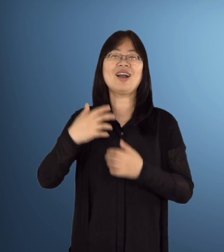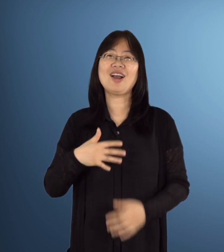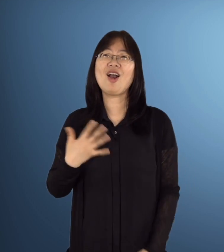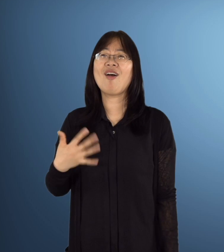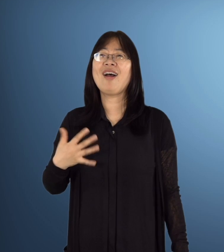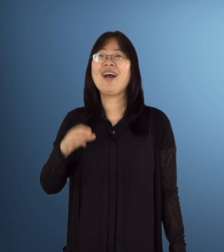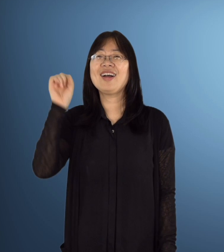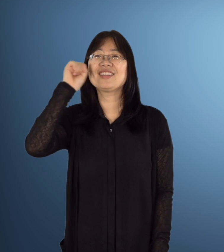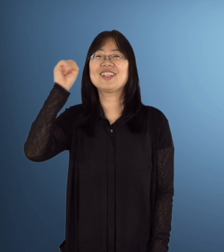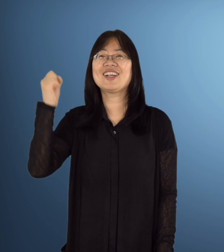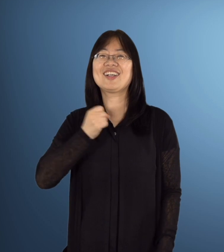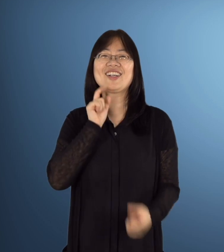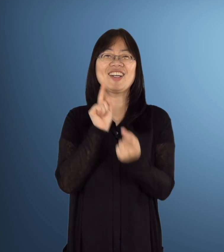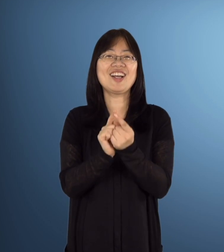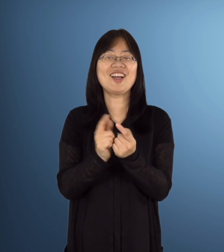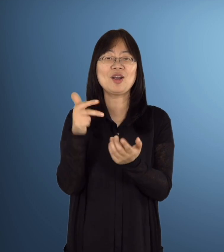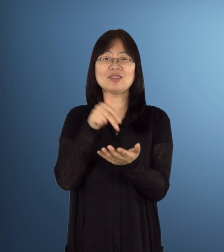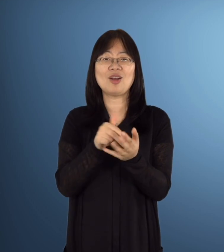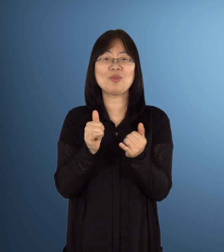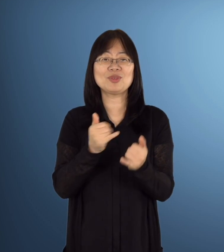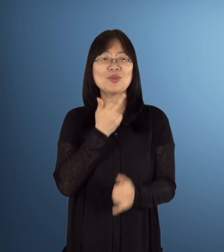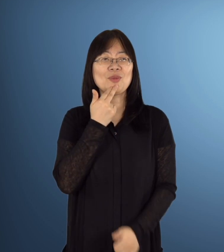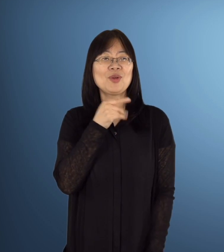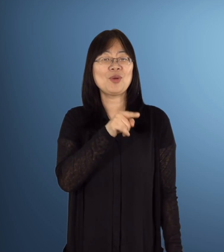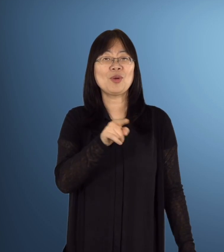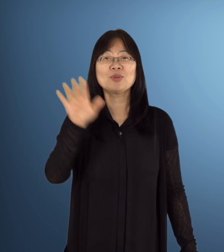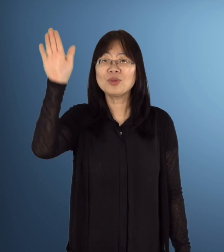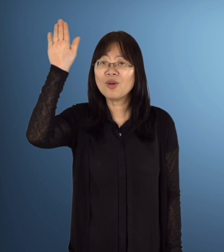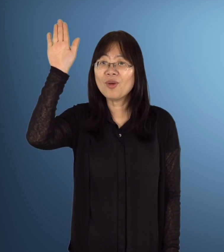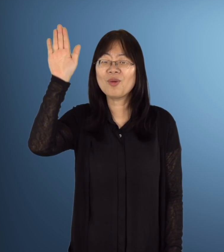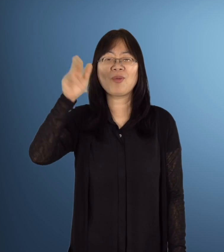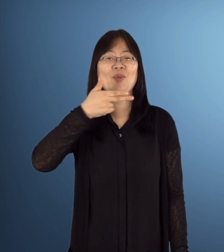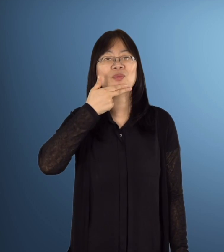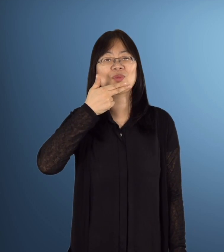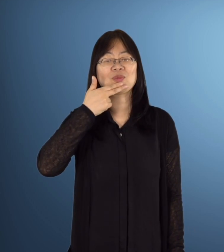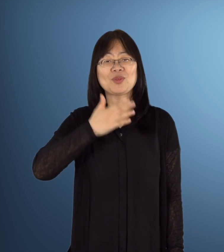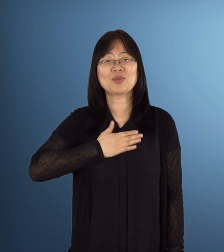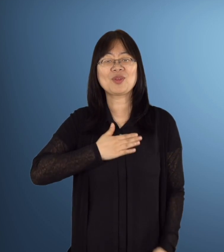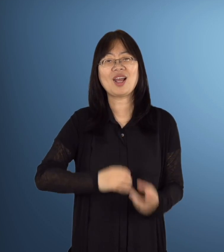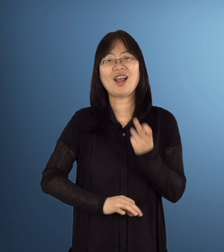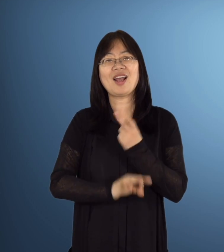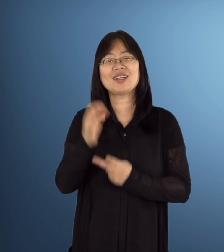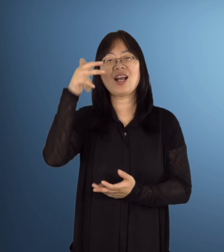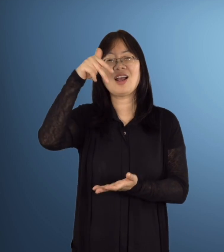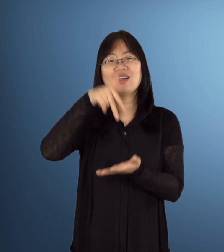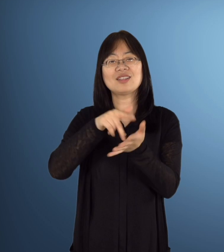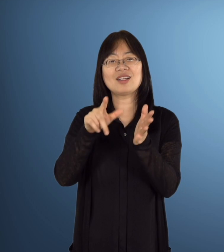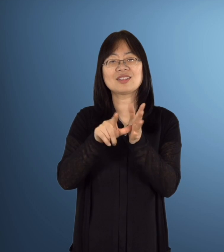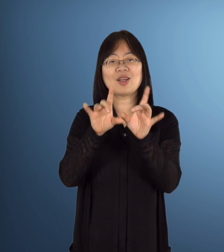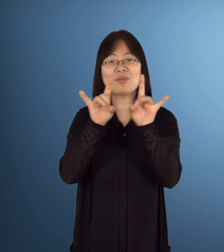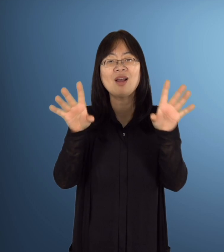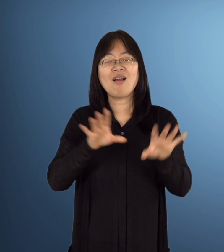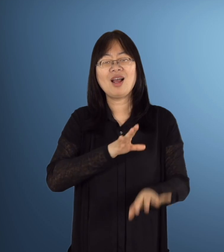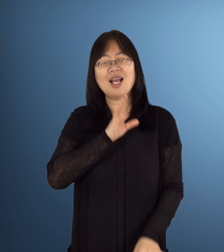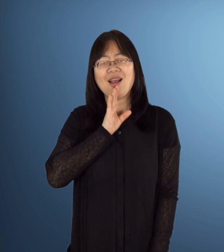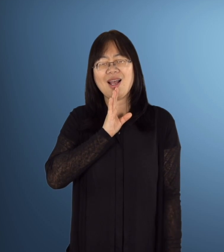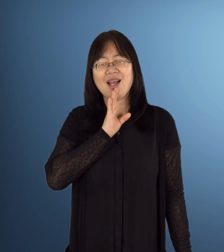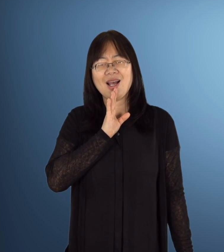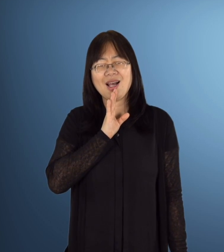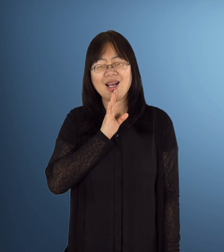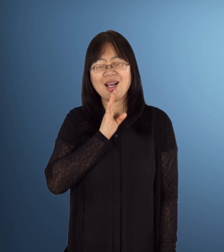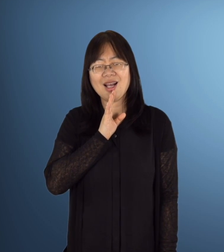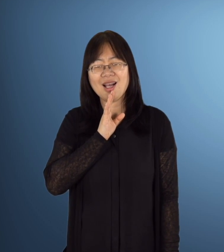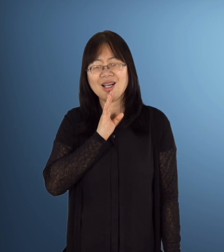없어. 그런 사람이 있어 손 들어보세요. 없어요. 저도 아침에 일어날 때면 싸우면서